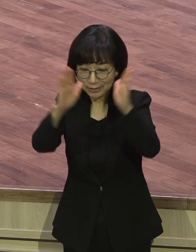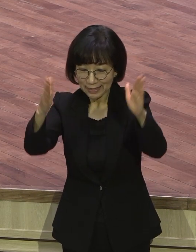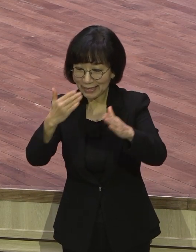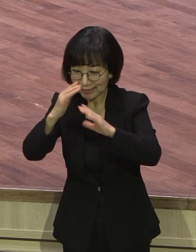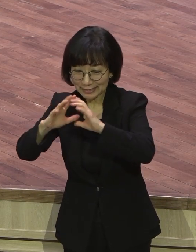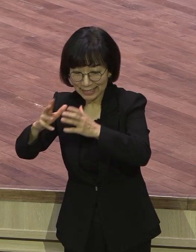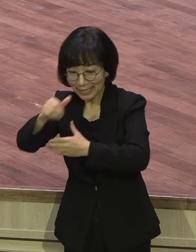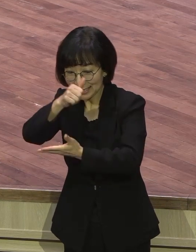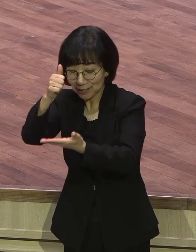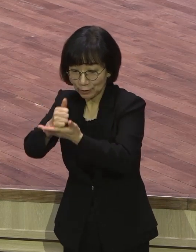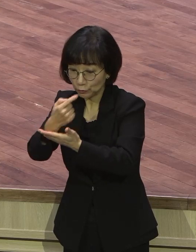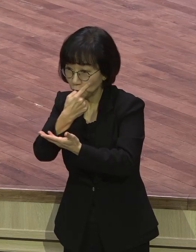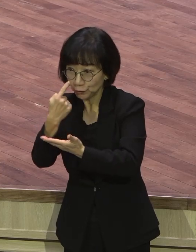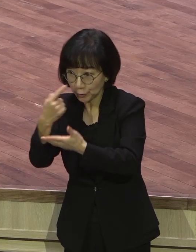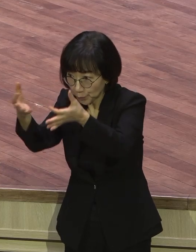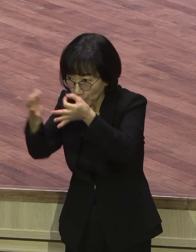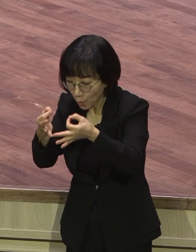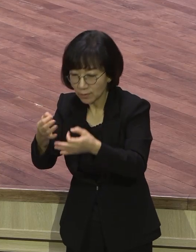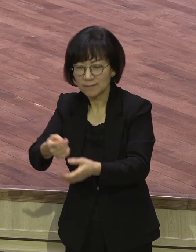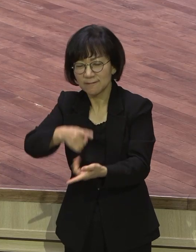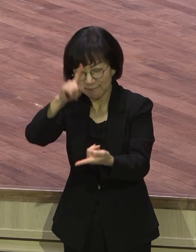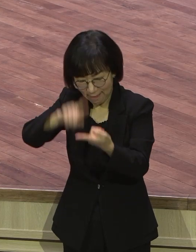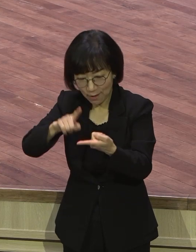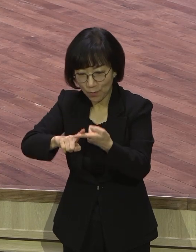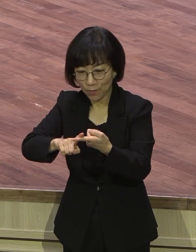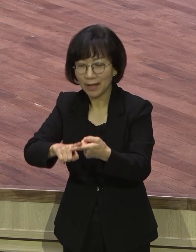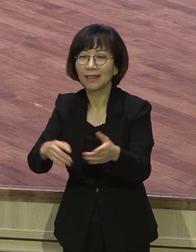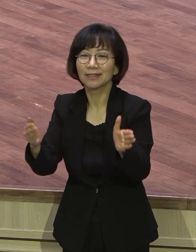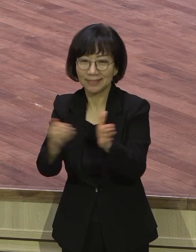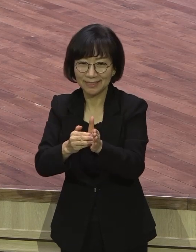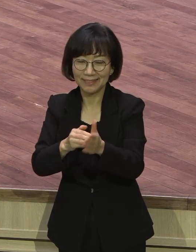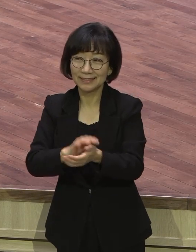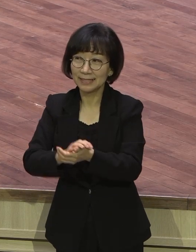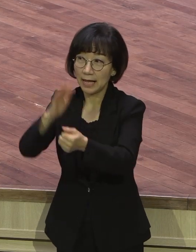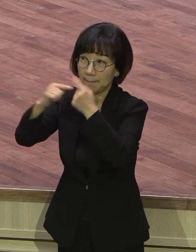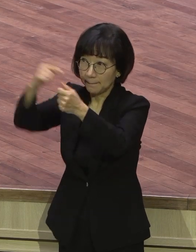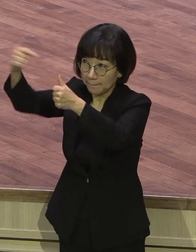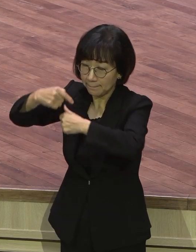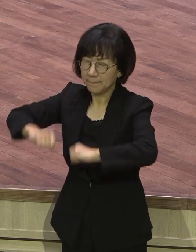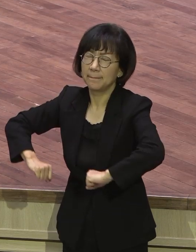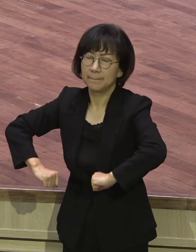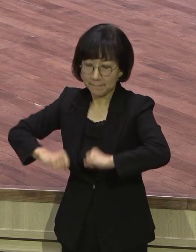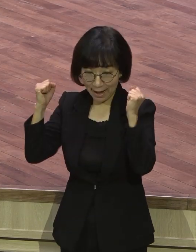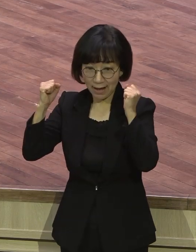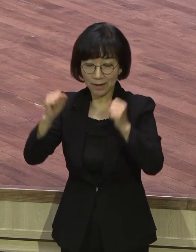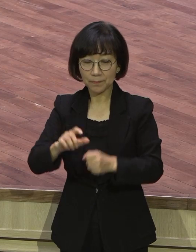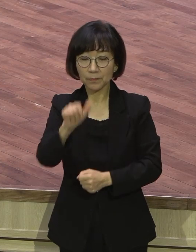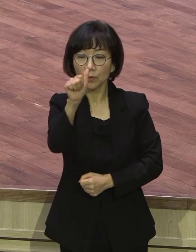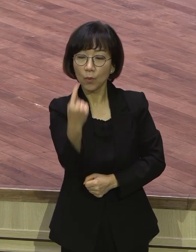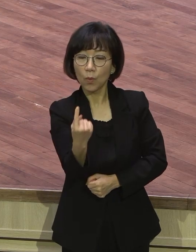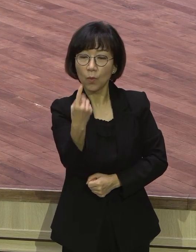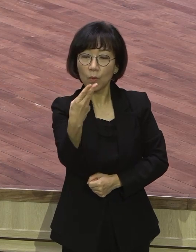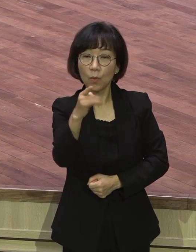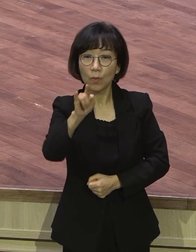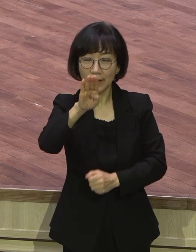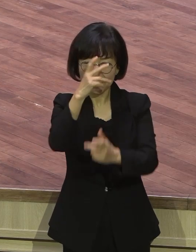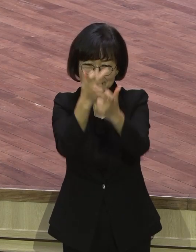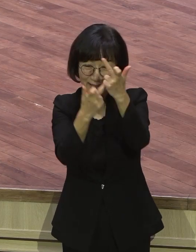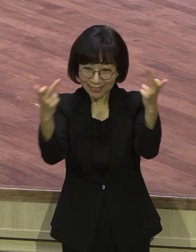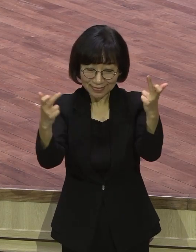목중에서 그대로 행하니라 하나님의 말씀대로 모세가 호랩산에 있는 반석을